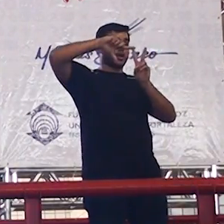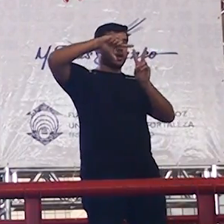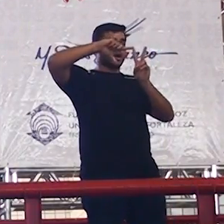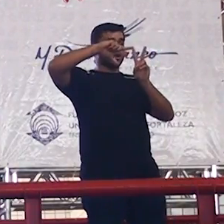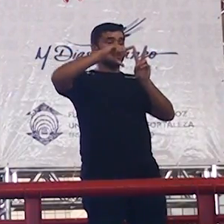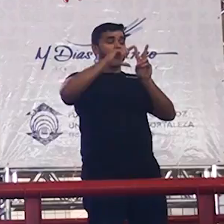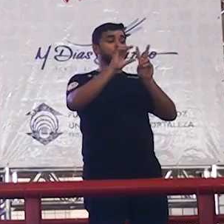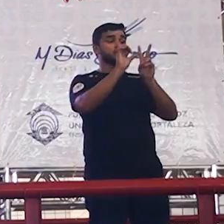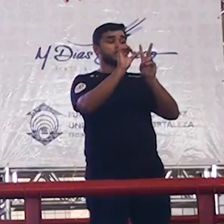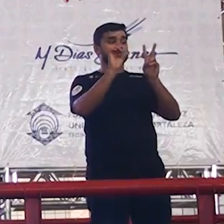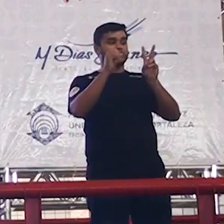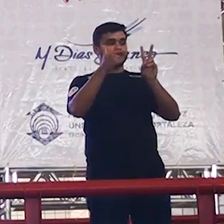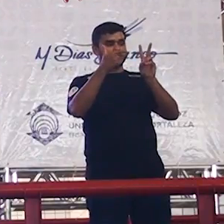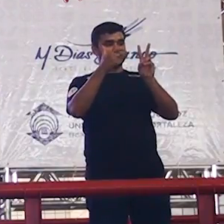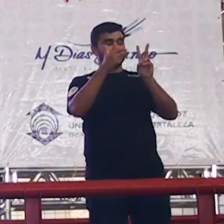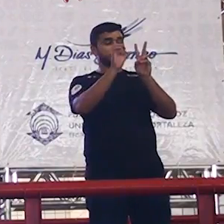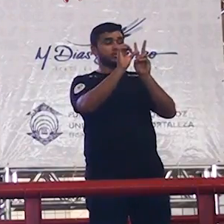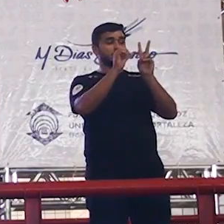por 2 vezes 1.